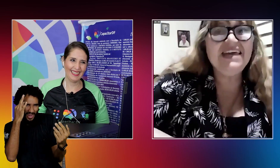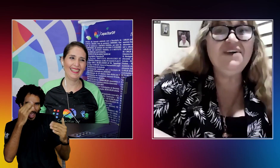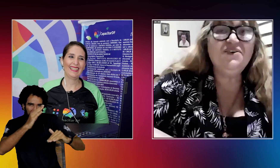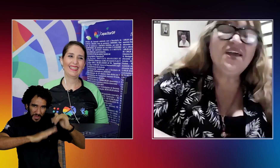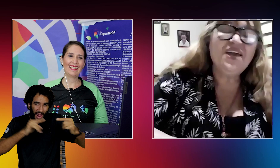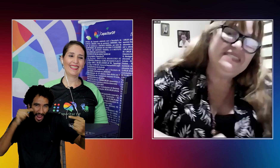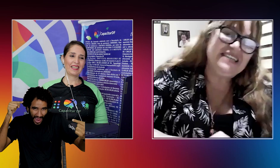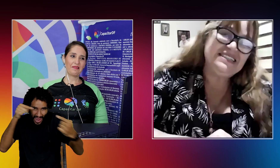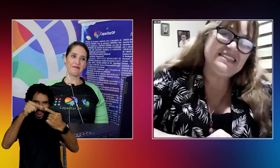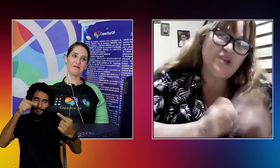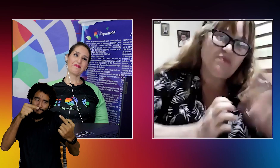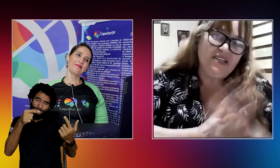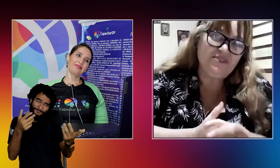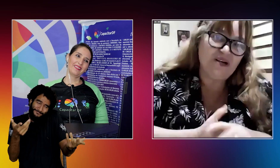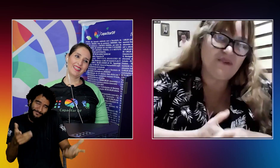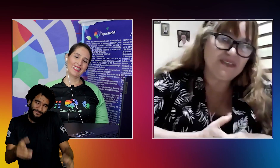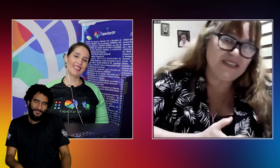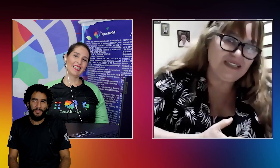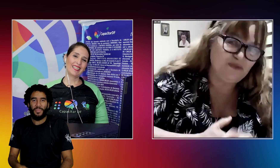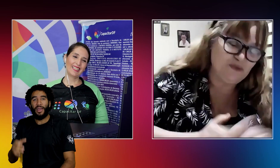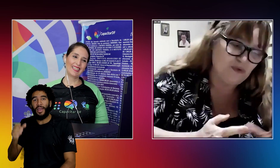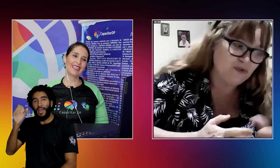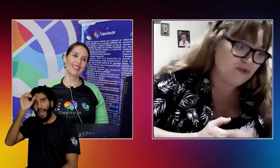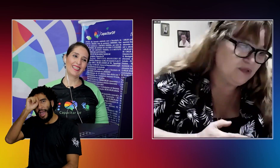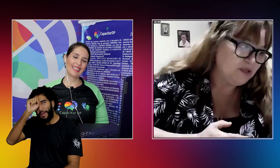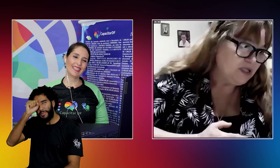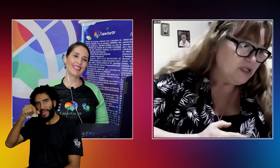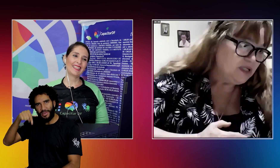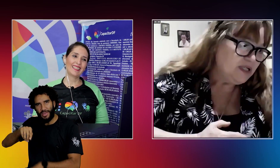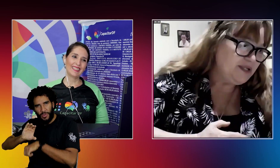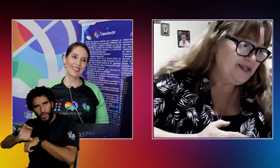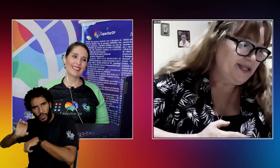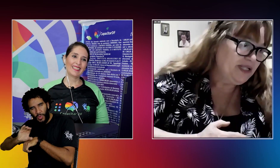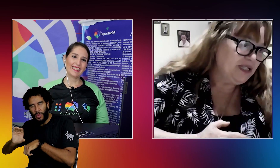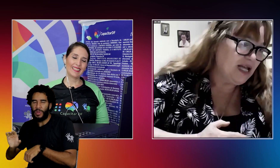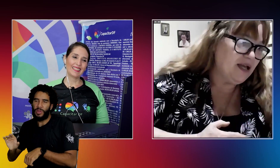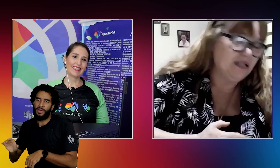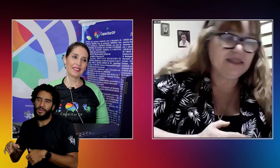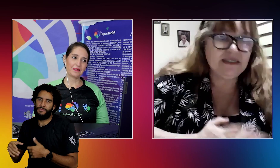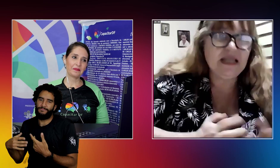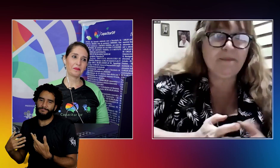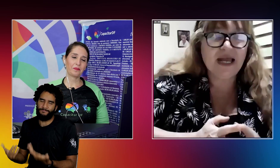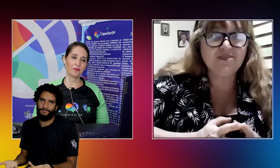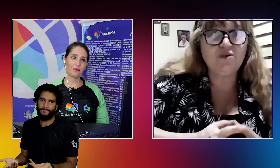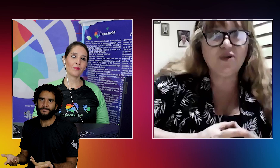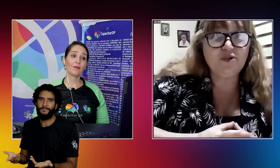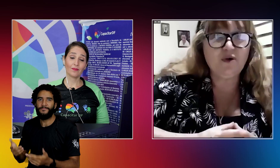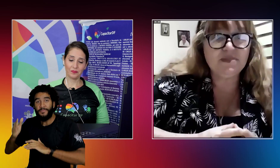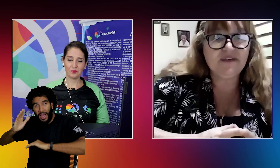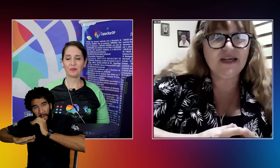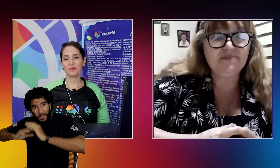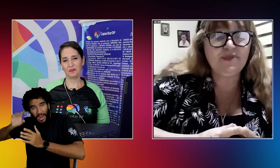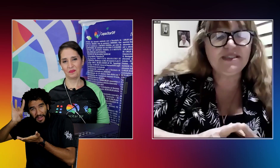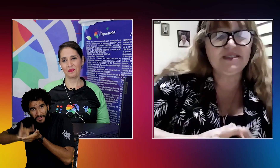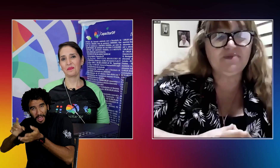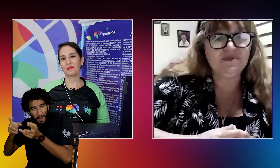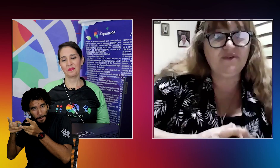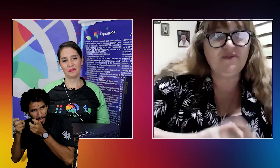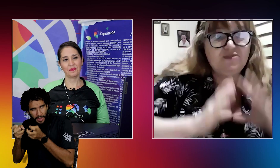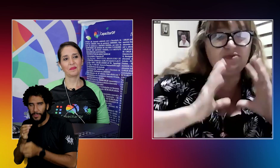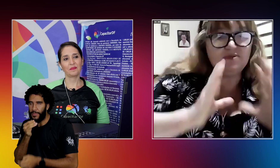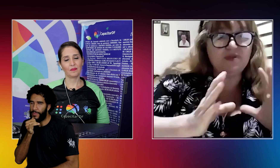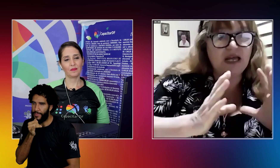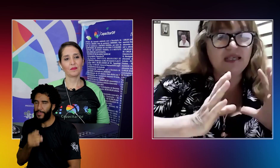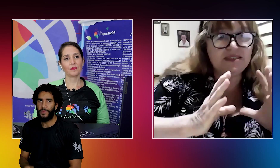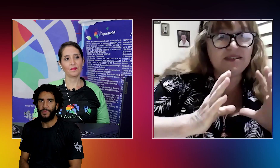Aí o que acontece? A gente aprende uma coisa aqui no curso e na prática, o que eu tenho observado, por exemplo, eu